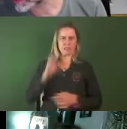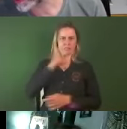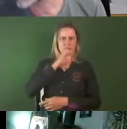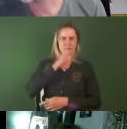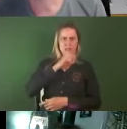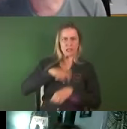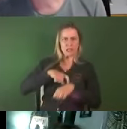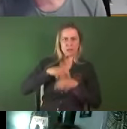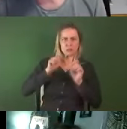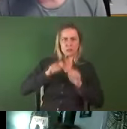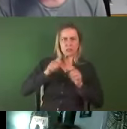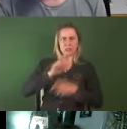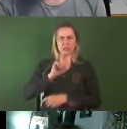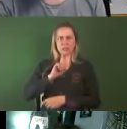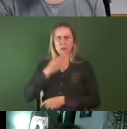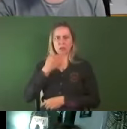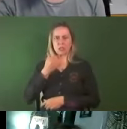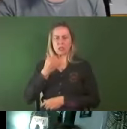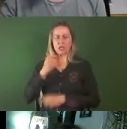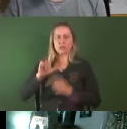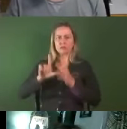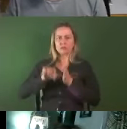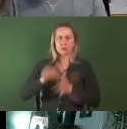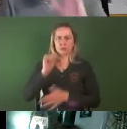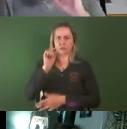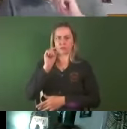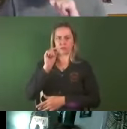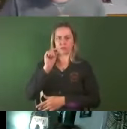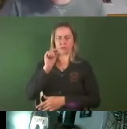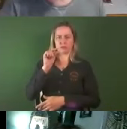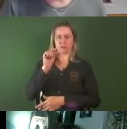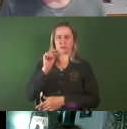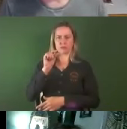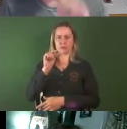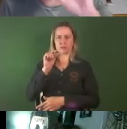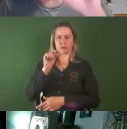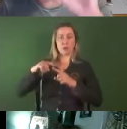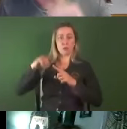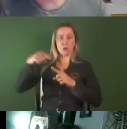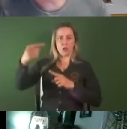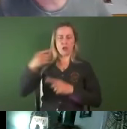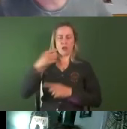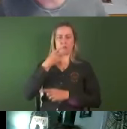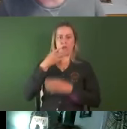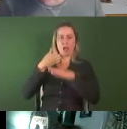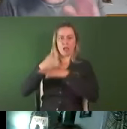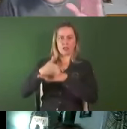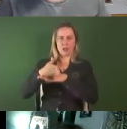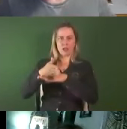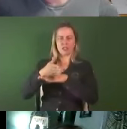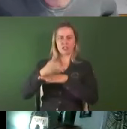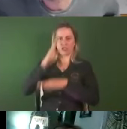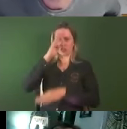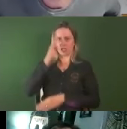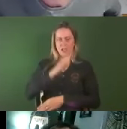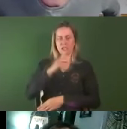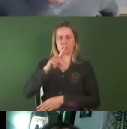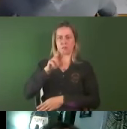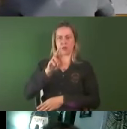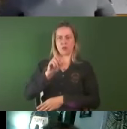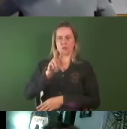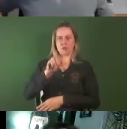estou muito lento aí, a gente começou tarde, né? Então eu vou pular isso aqui, porque eu quero entrar direto na Provoke, senão a gente não